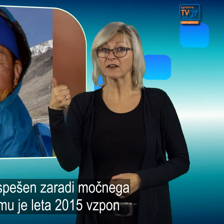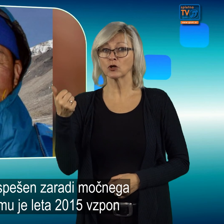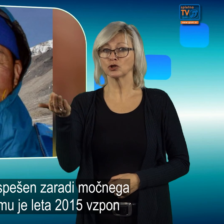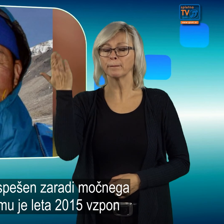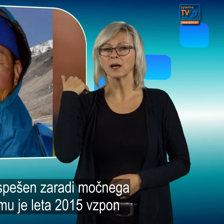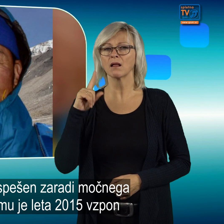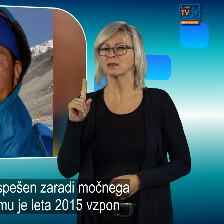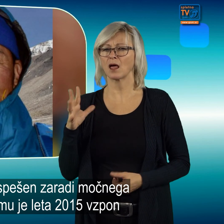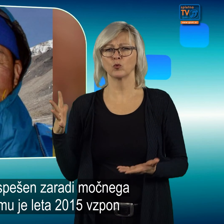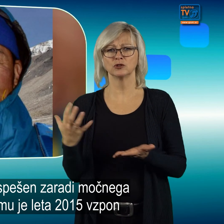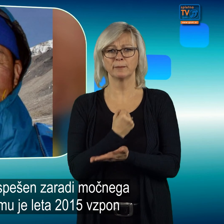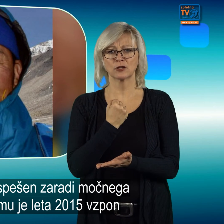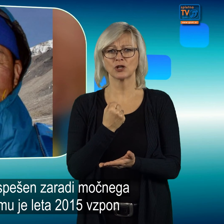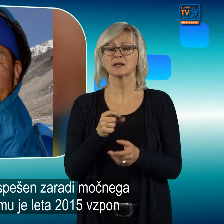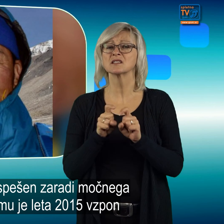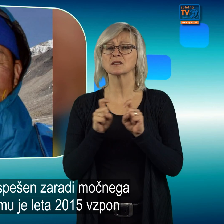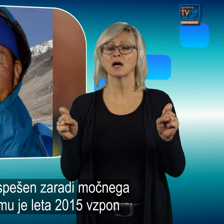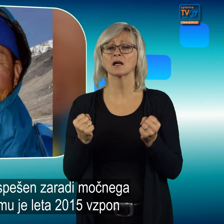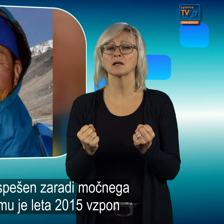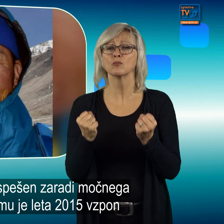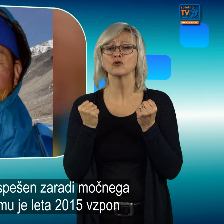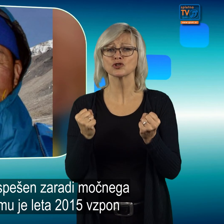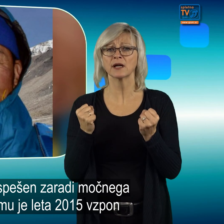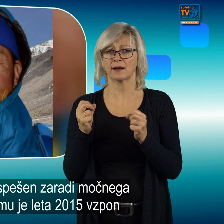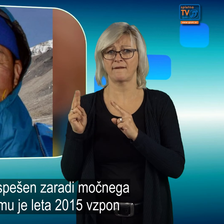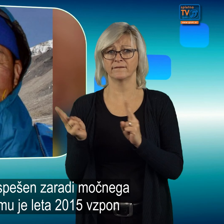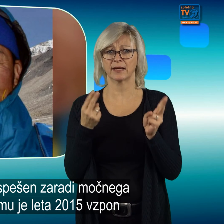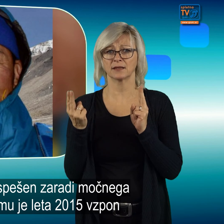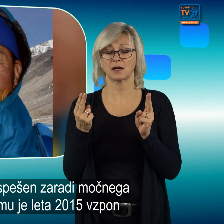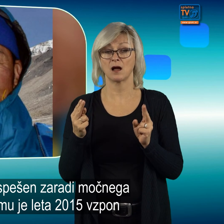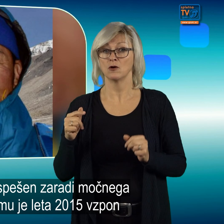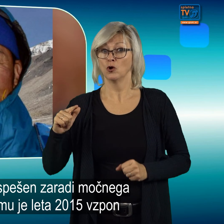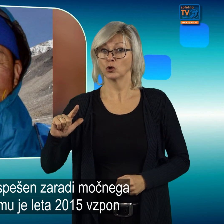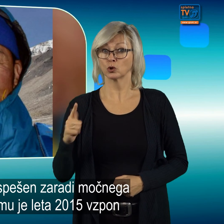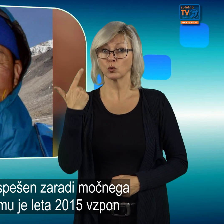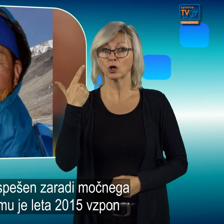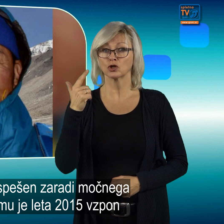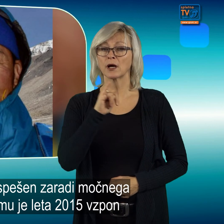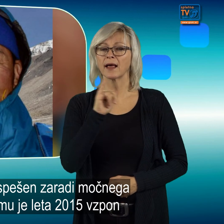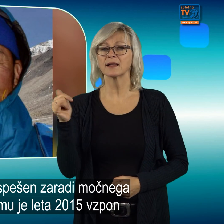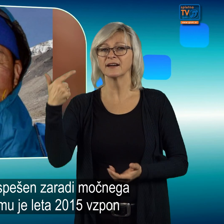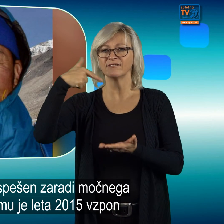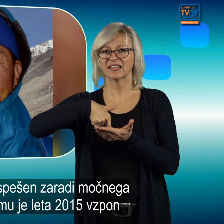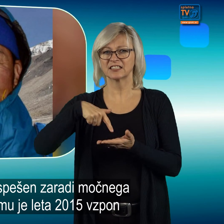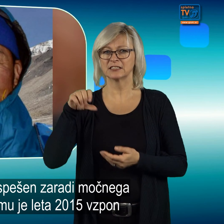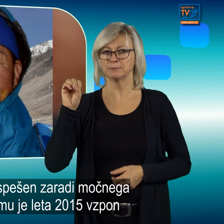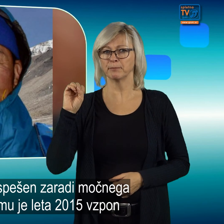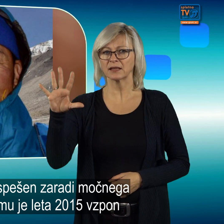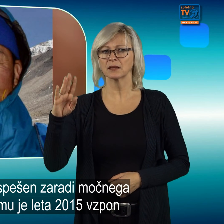Prvič je bil neuspešen zaradi močnega vetra, drugič mu je leta 2015 vzpon preprečil močan potres v